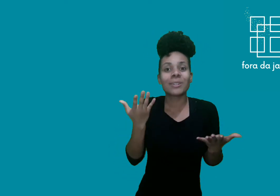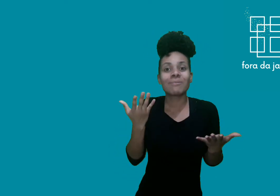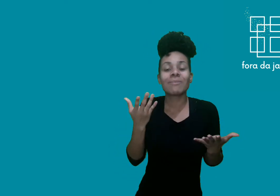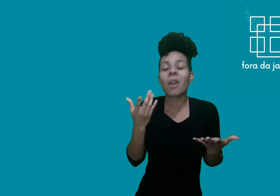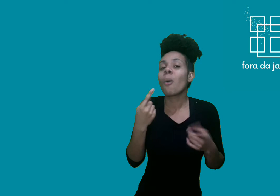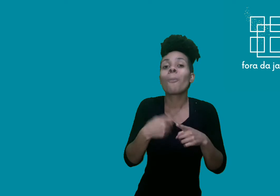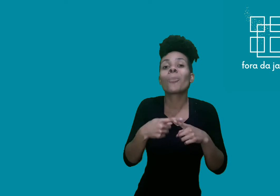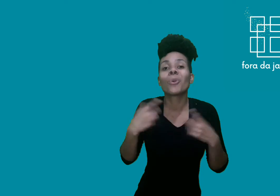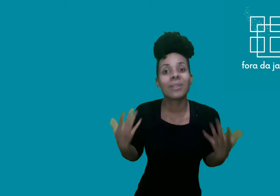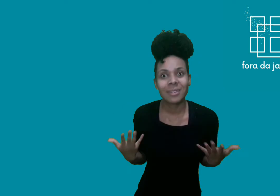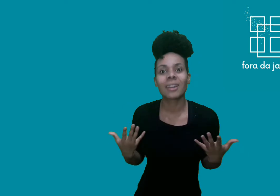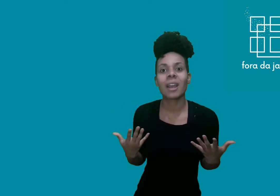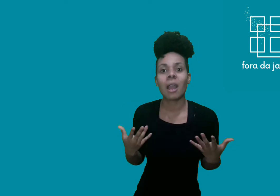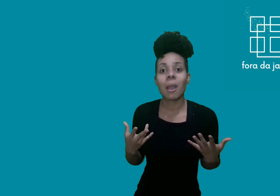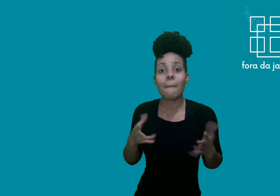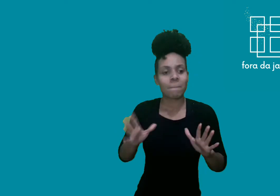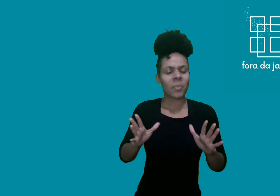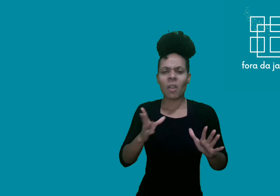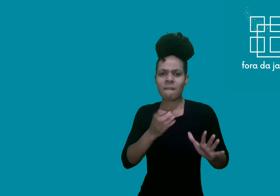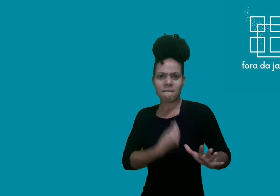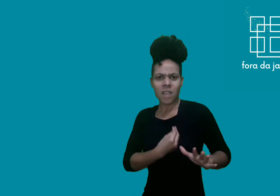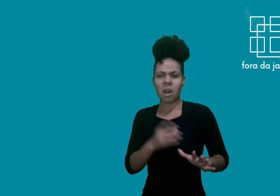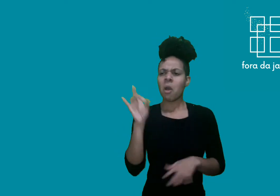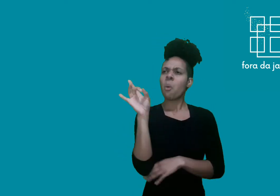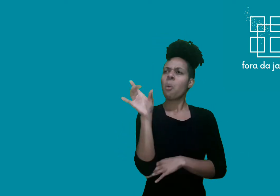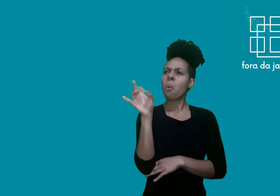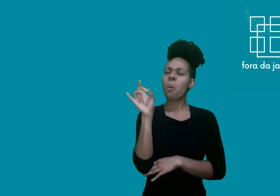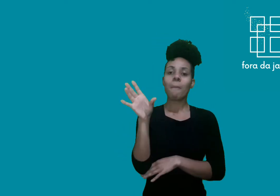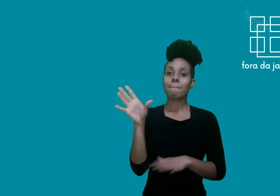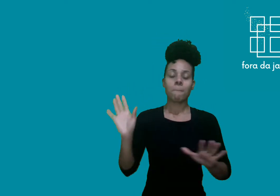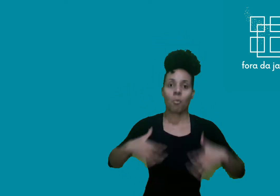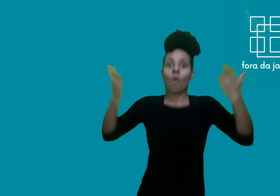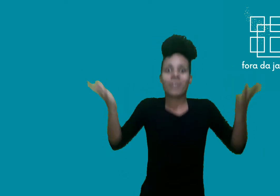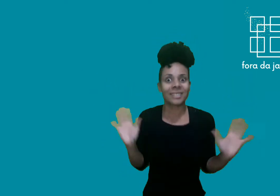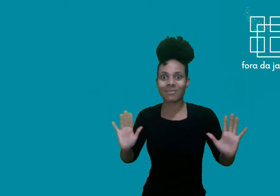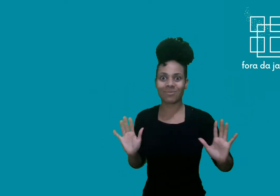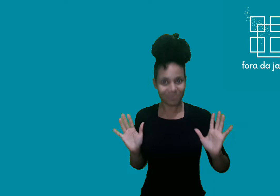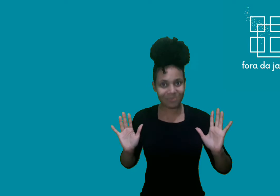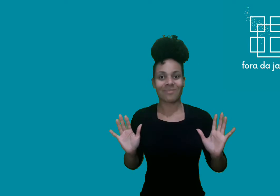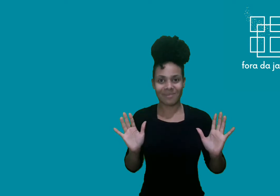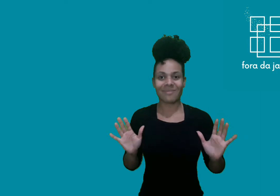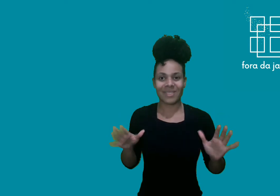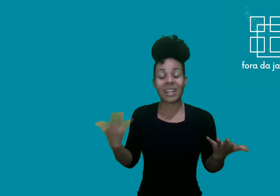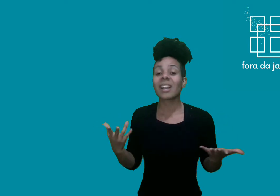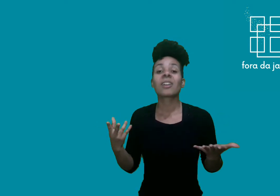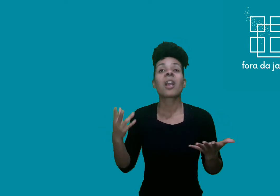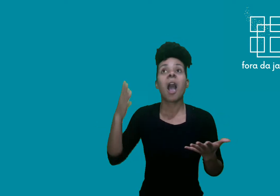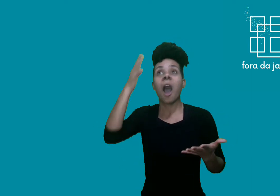que a decepção nesse processo, ela é muito importante, porque ela serve para dar esse alerta, né? Essa sacudida.